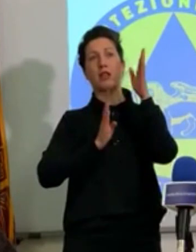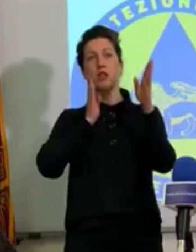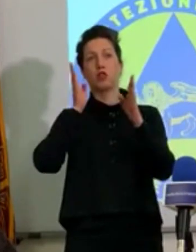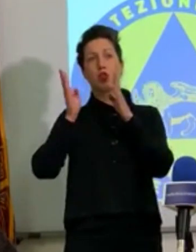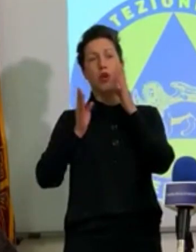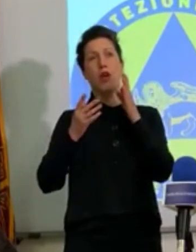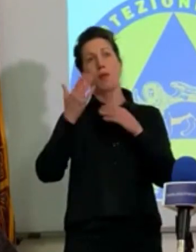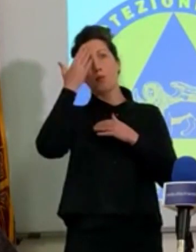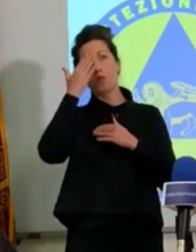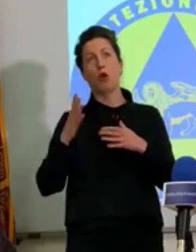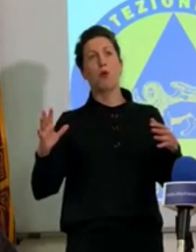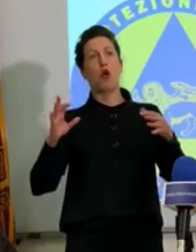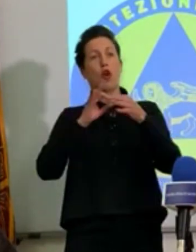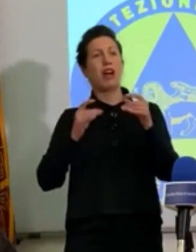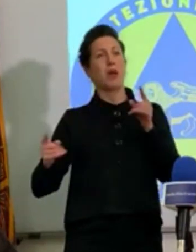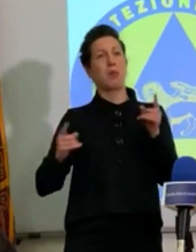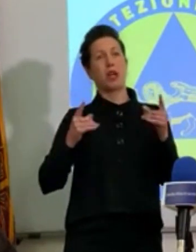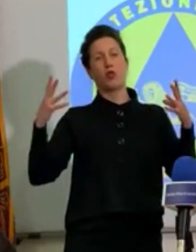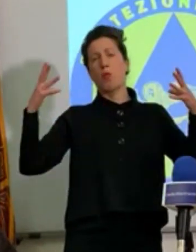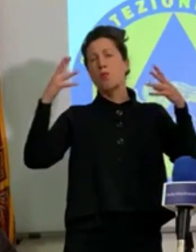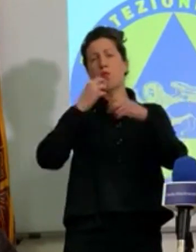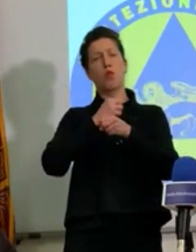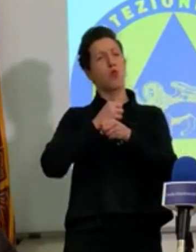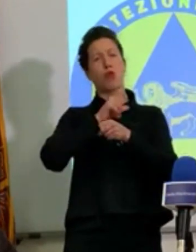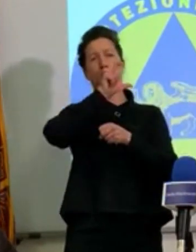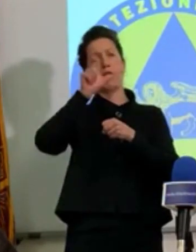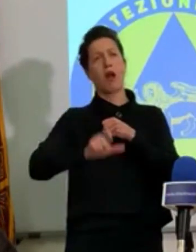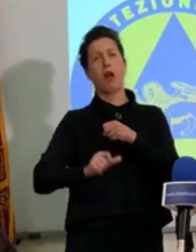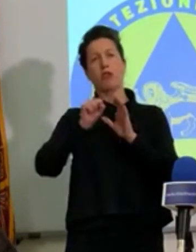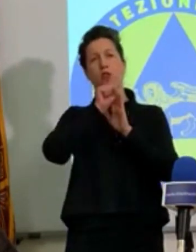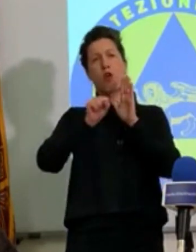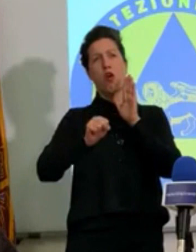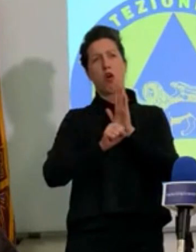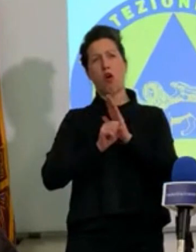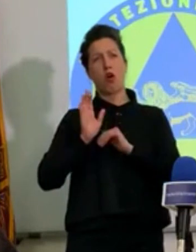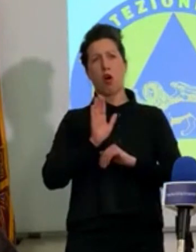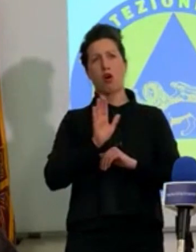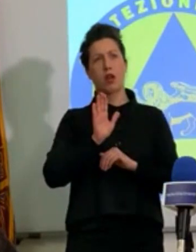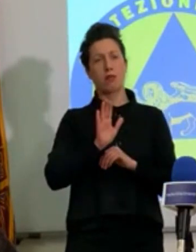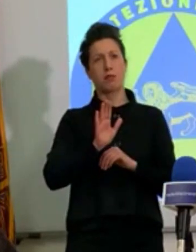della nostra storia. È inevitabile che molte persone